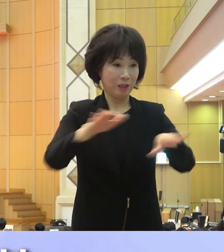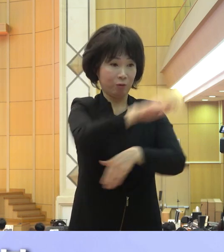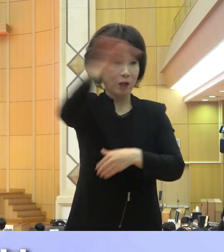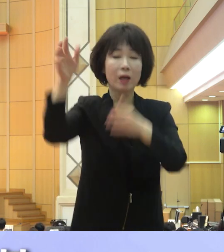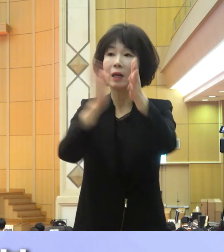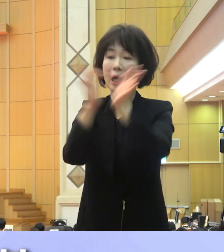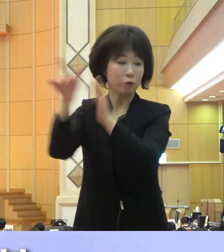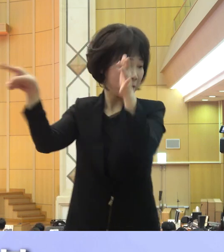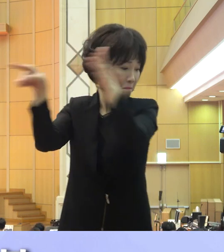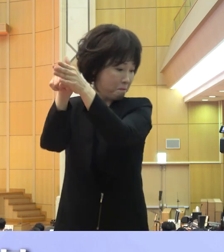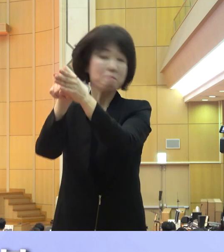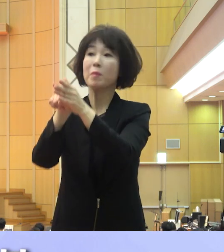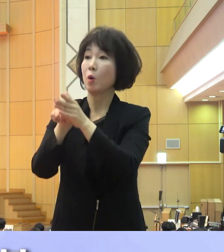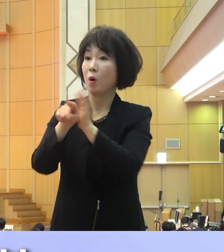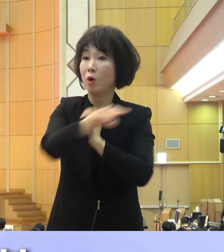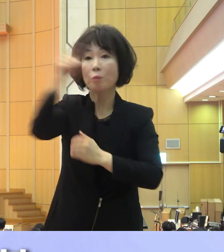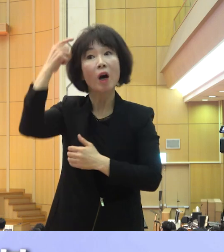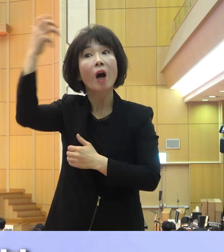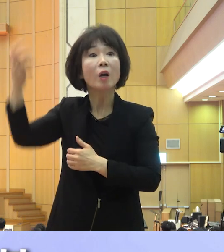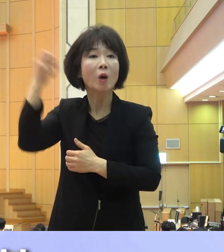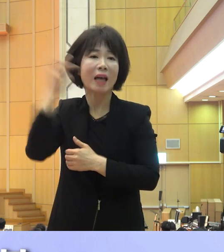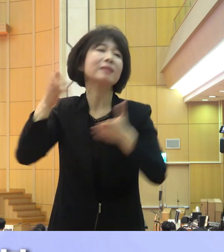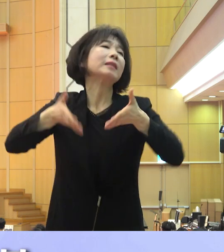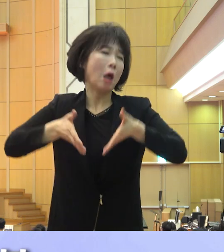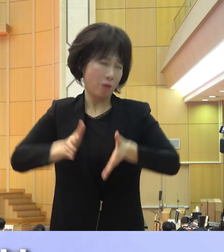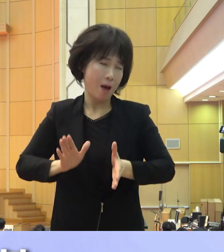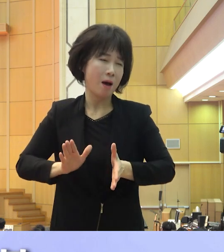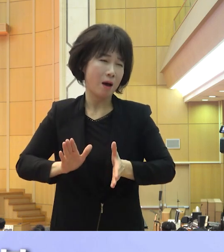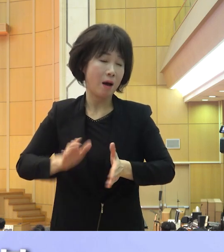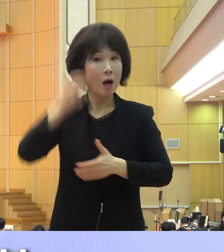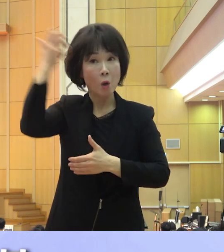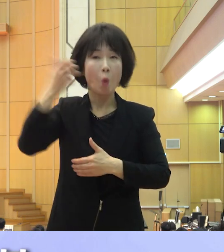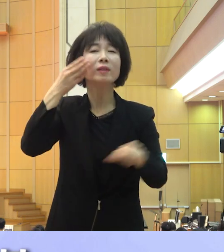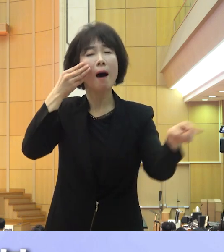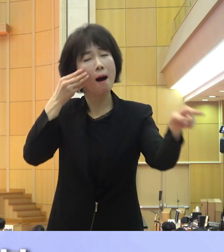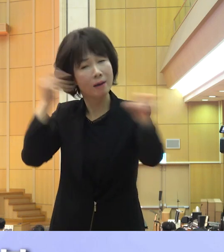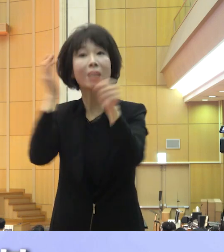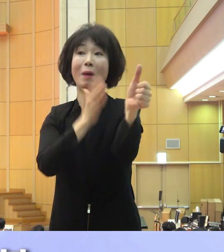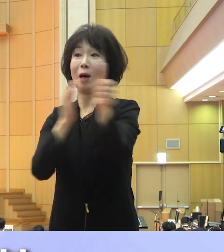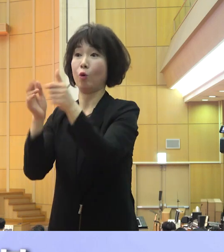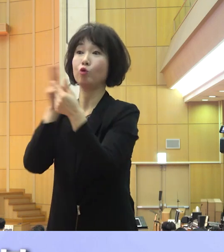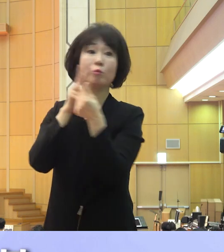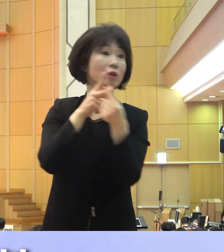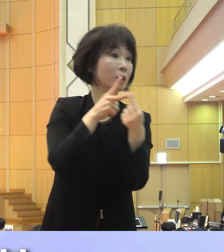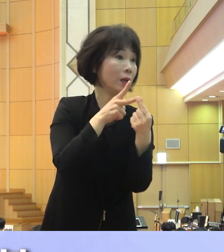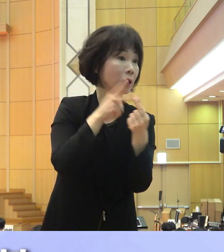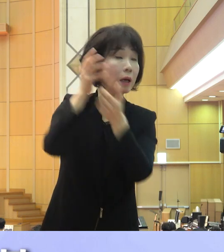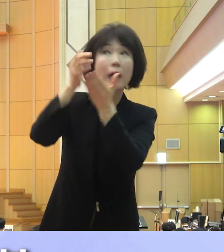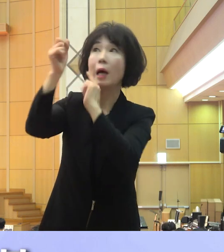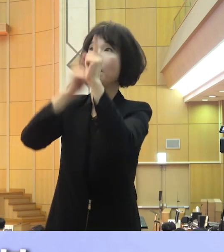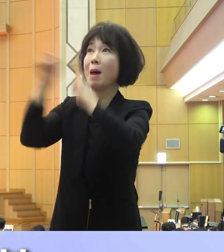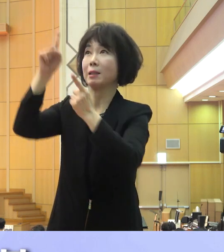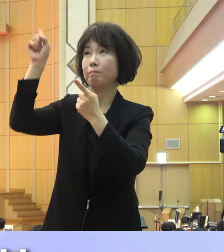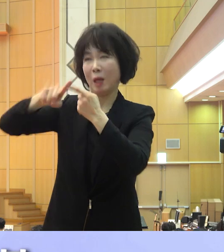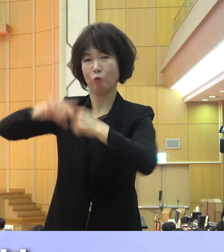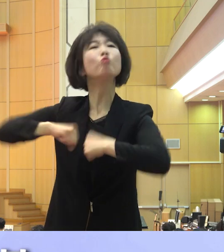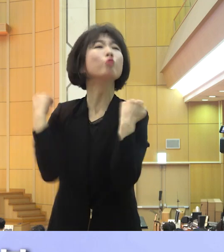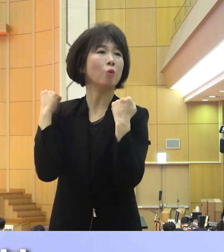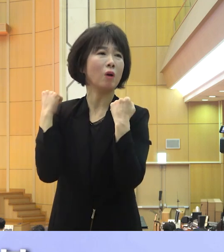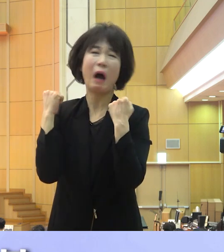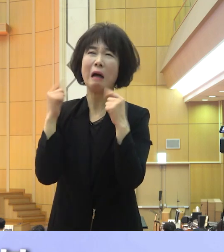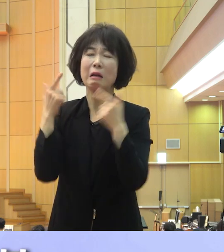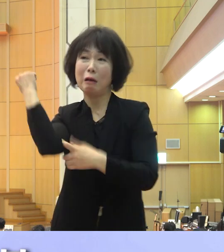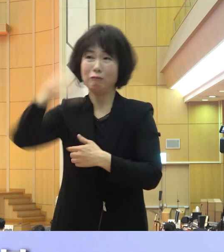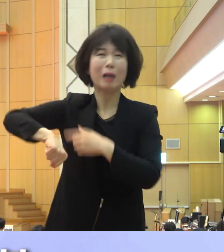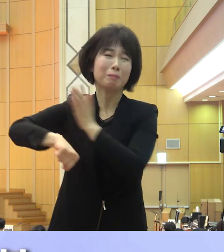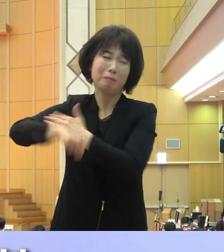예수 믿고 영적으로 태어나서 영혼이 잘 되시길 바라고, 하나님 말씀대로